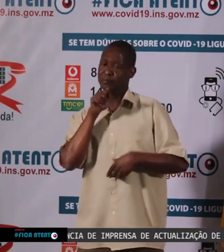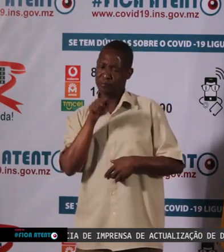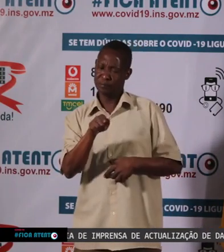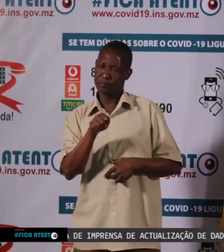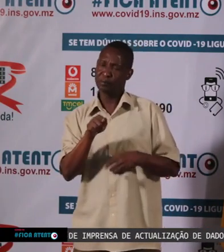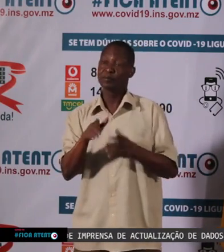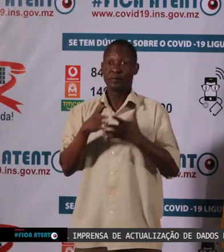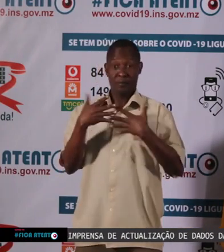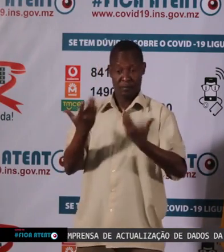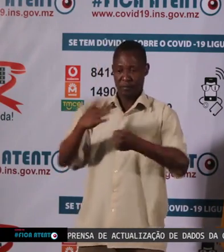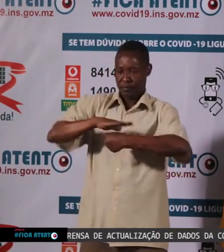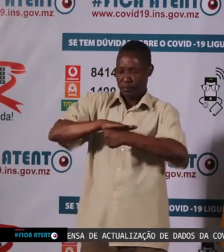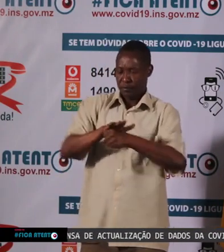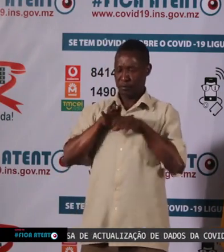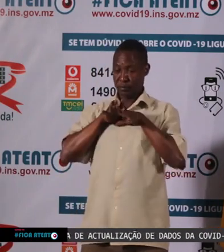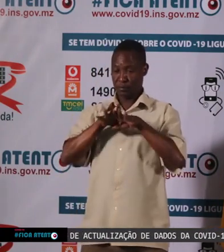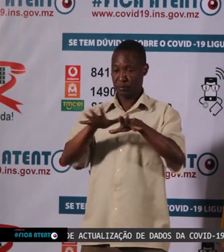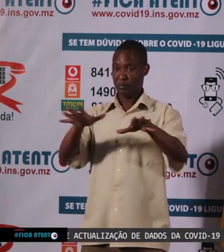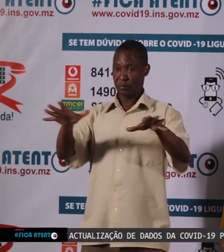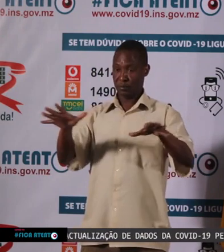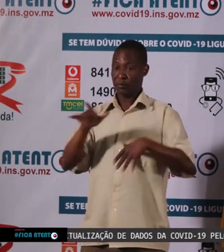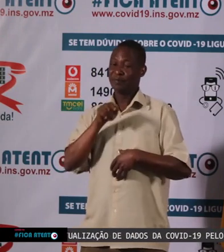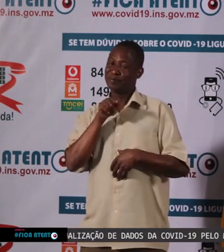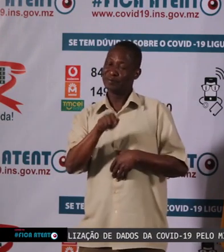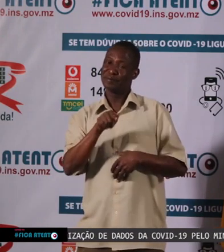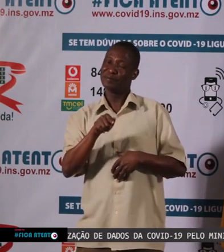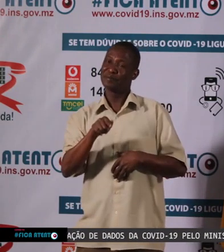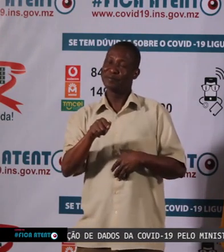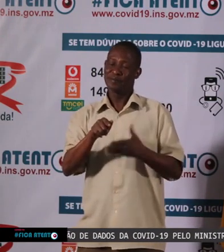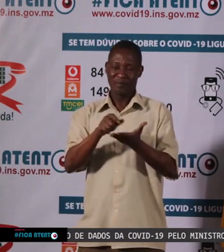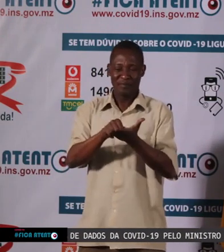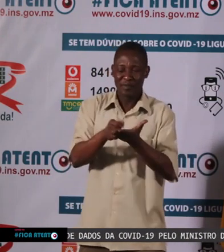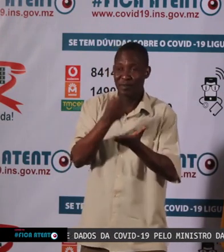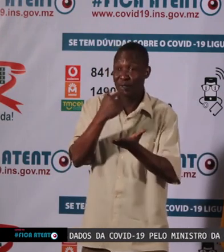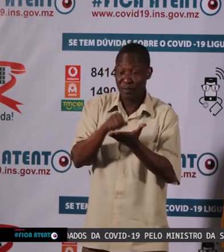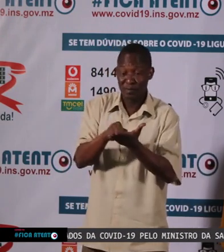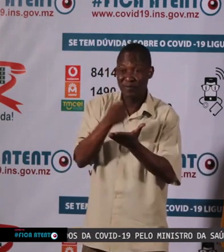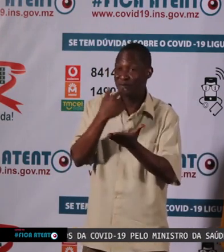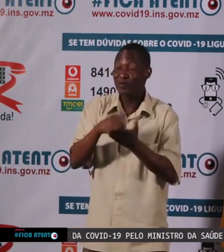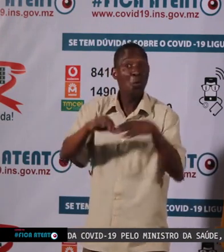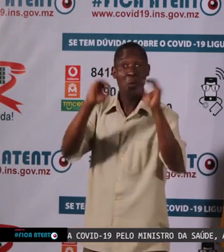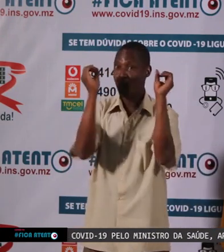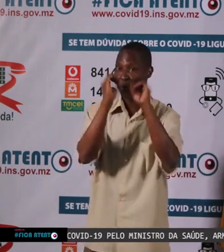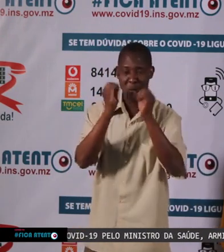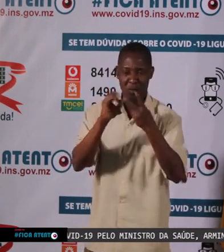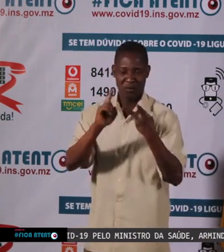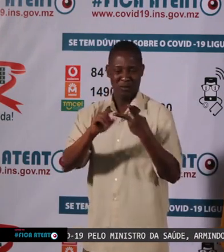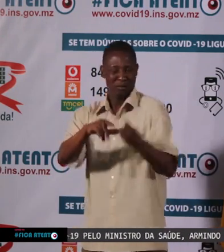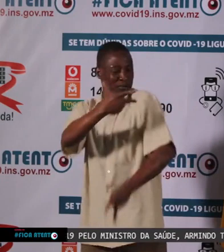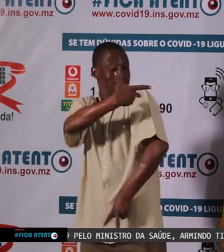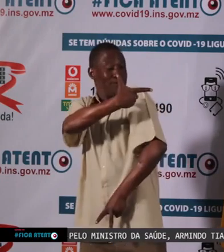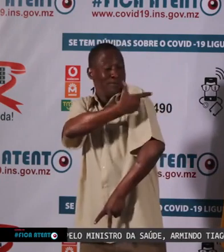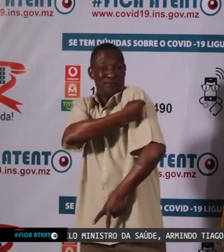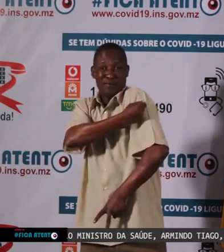para a doença Covid-19 não existe nem tratamento, nem vacina,